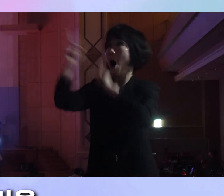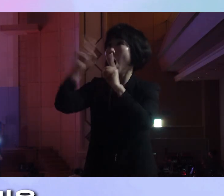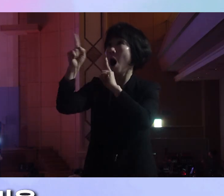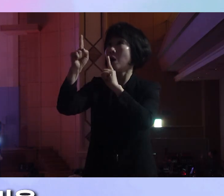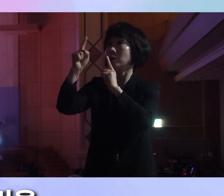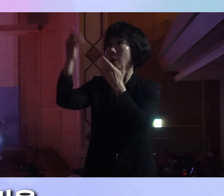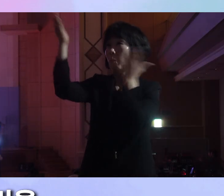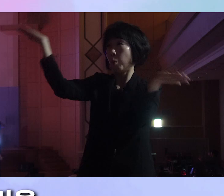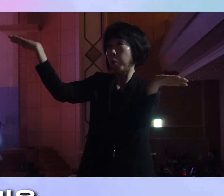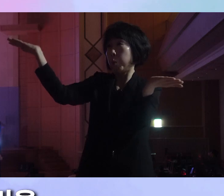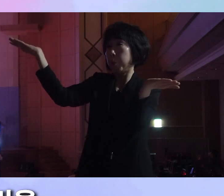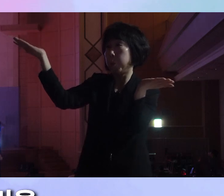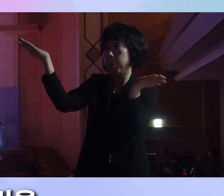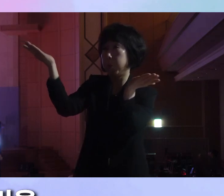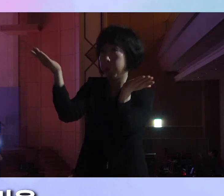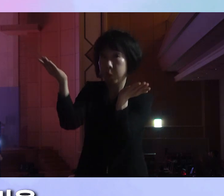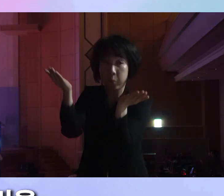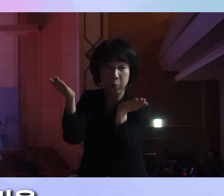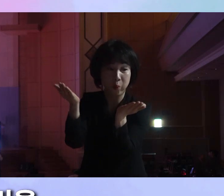주님